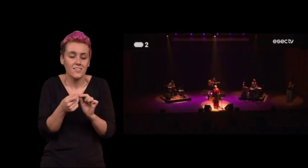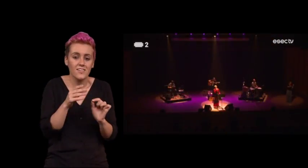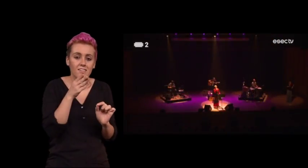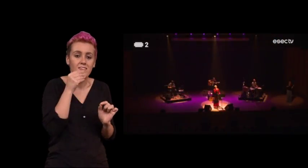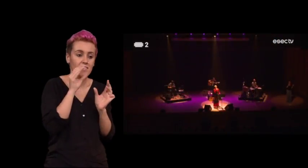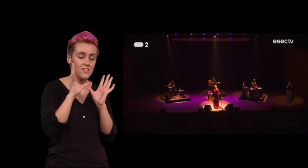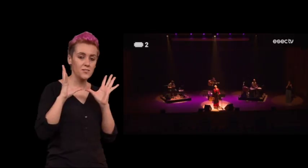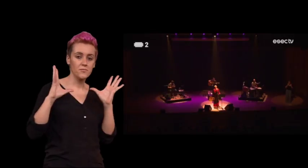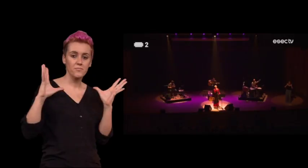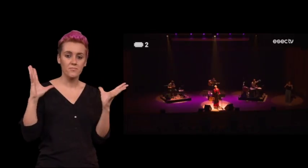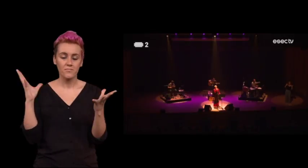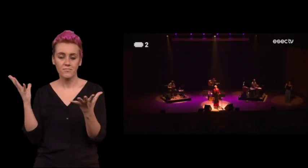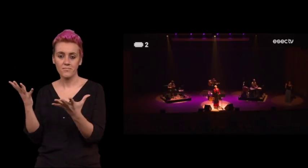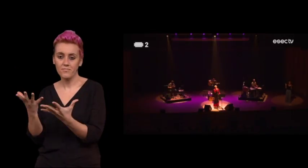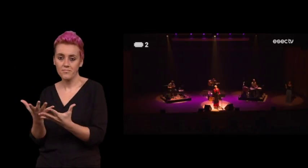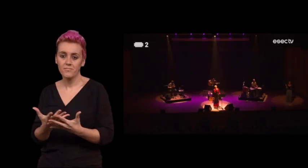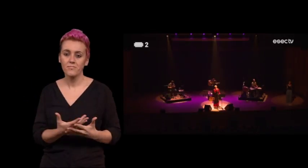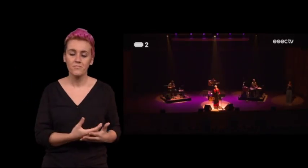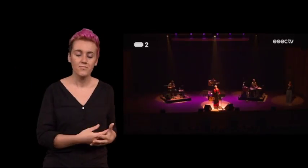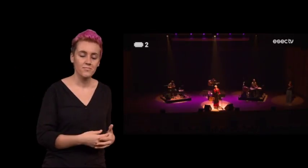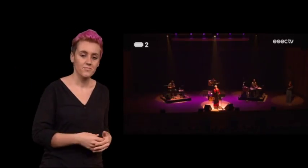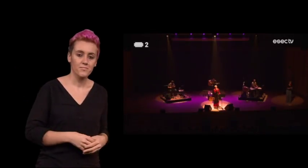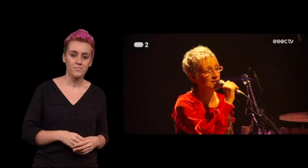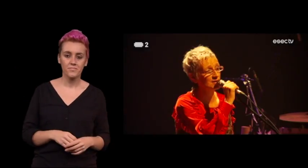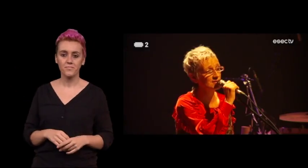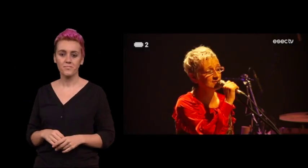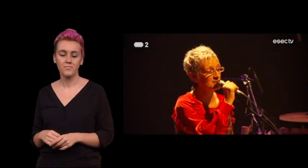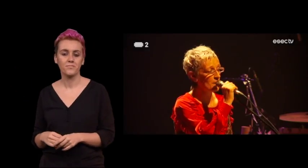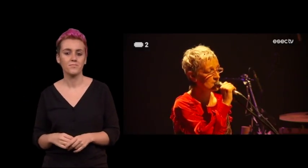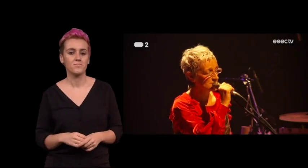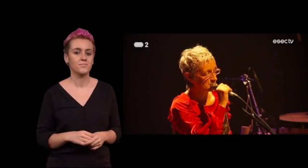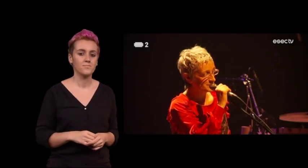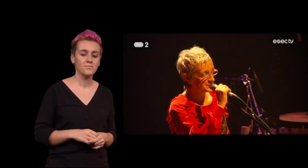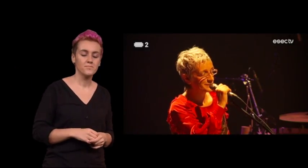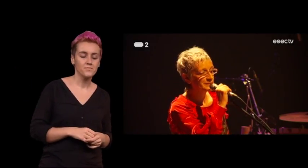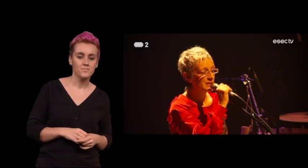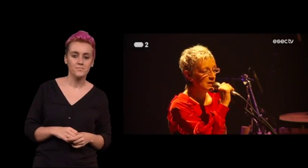eternidade que há na Terra.